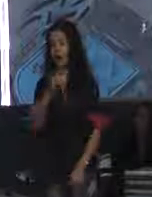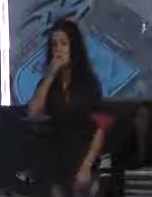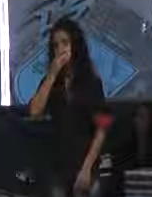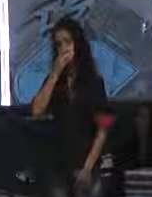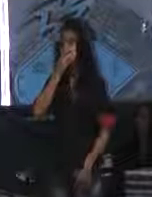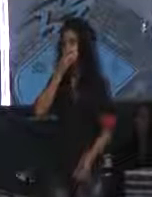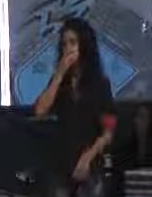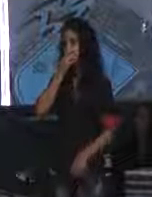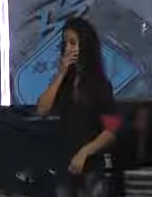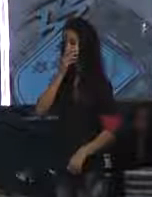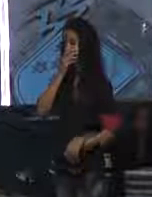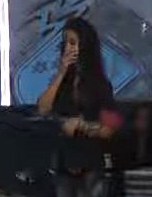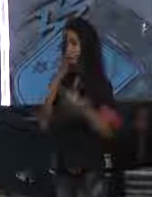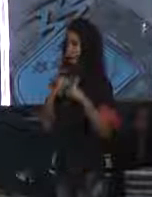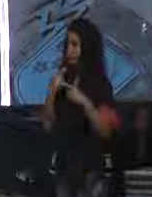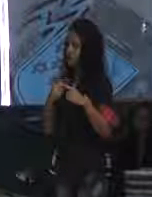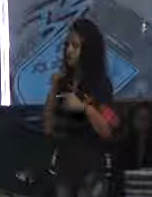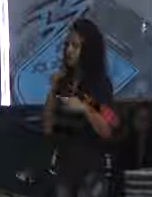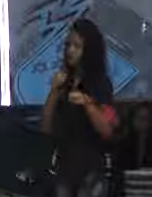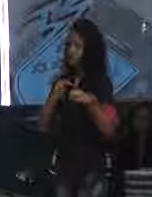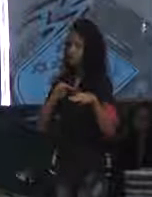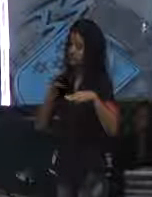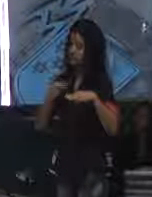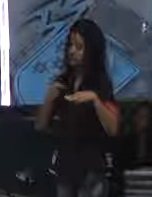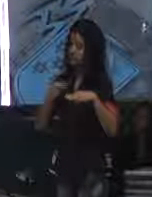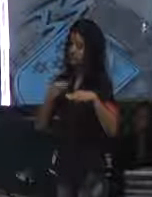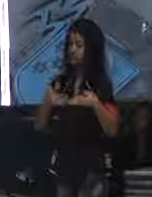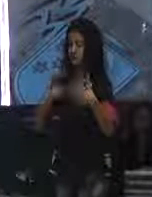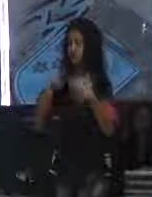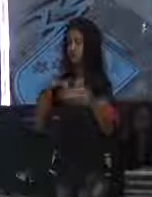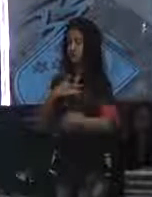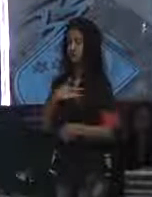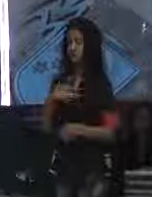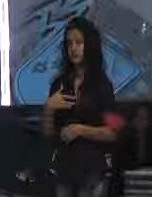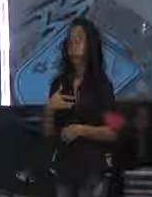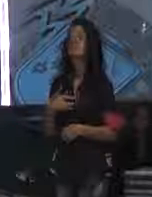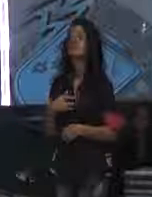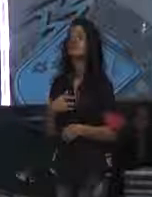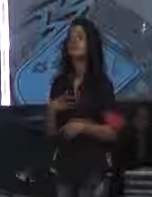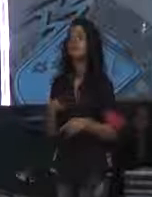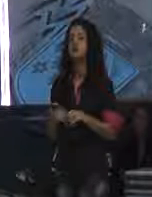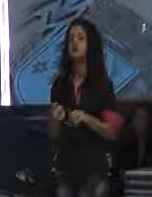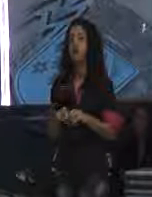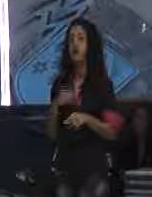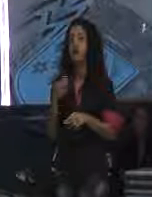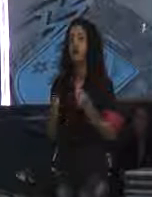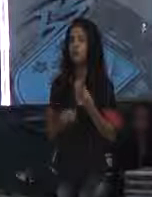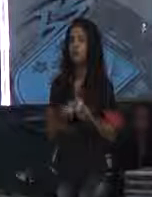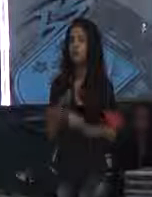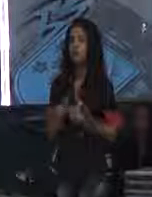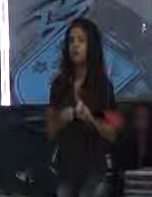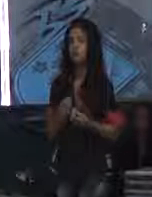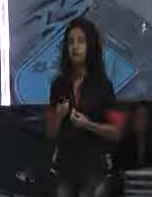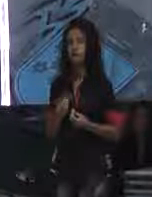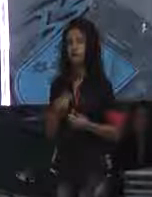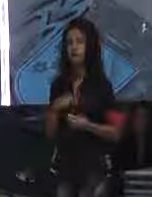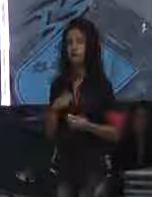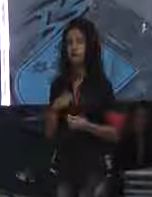rever o recurso do Ministério da Saúde, fazer a medição, ver o teto financeiro que já foi utilizado, o que ele tem saldo